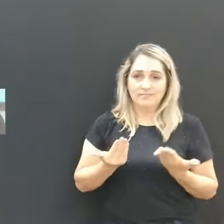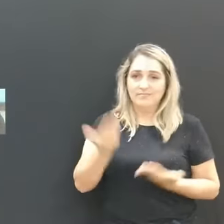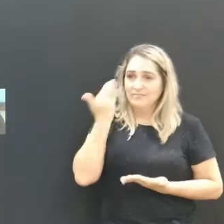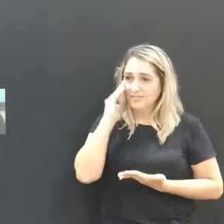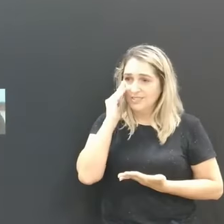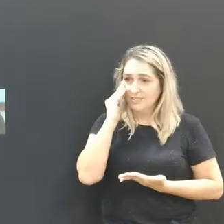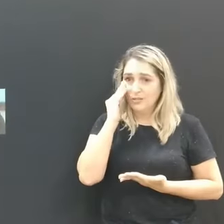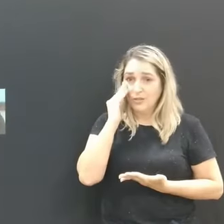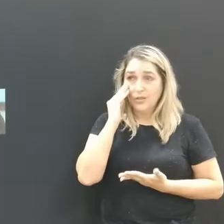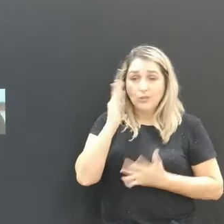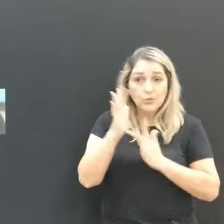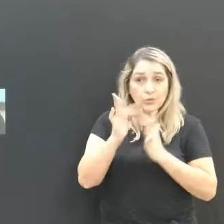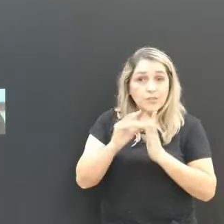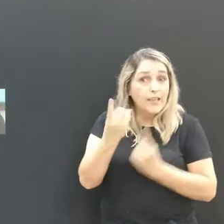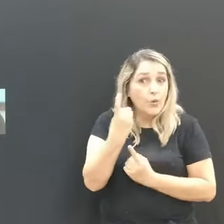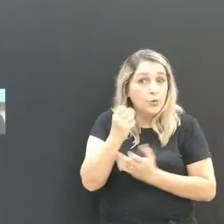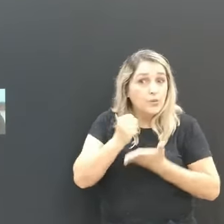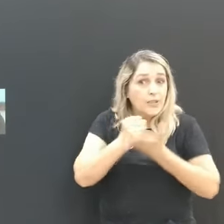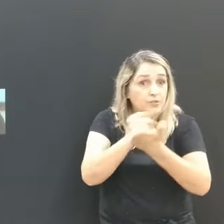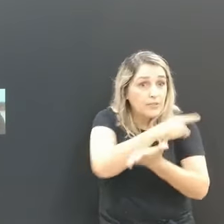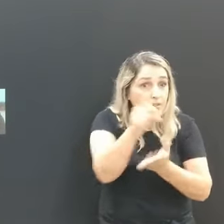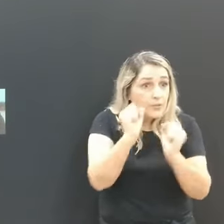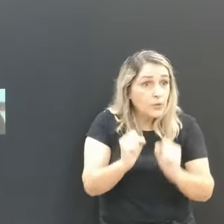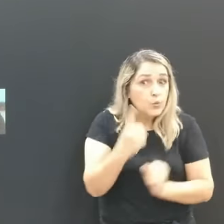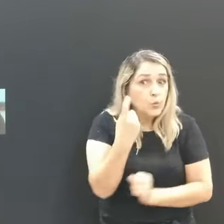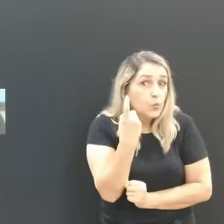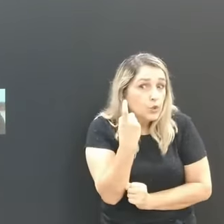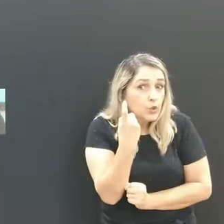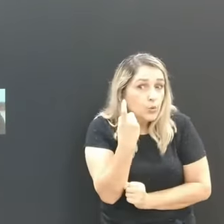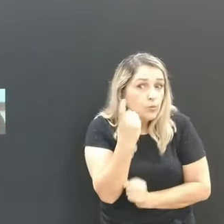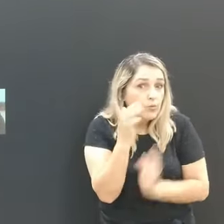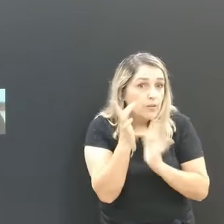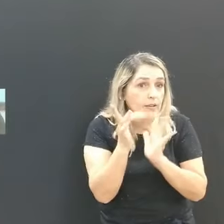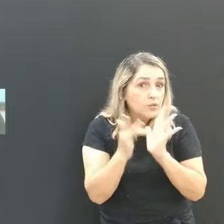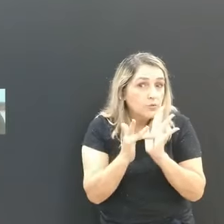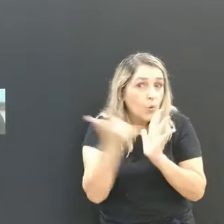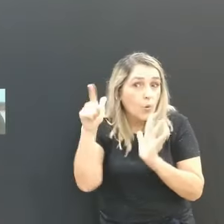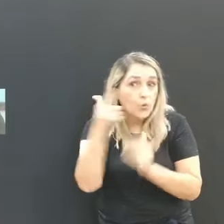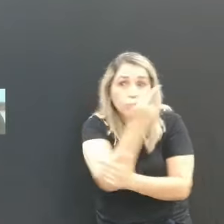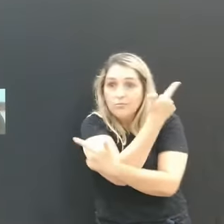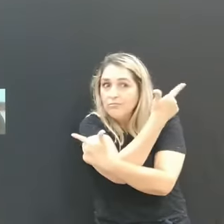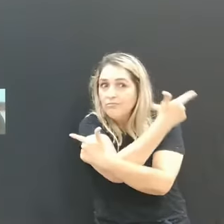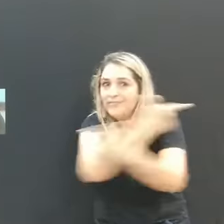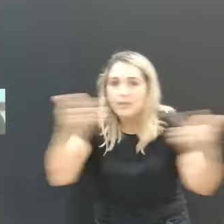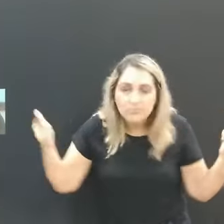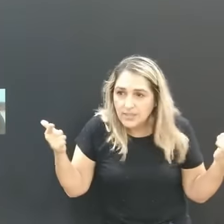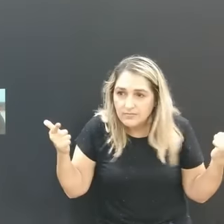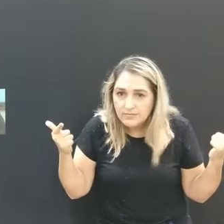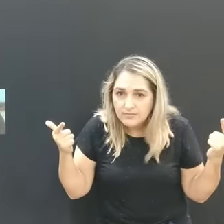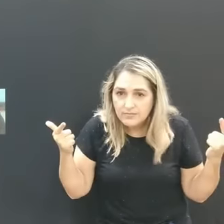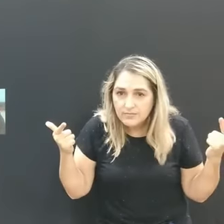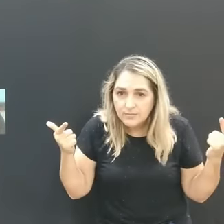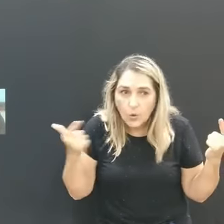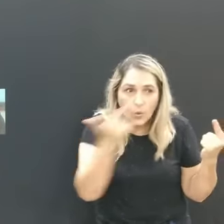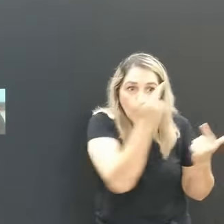O Senhor é o único que pode nos ajudar. É o único, não existe outro, não tem. Jesus